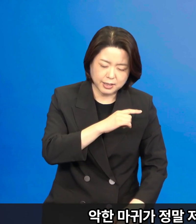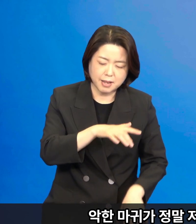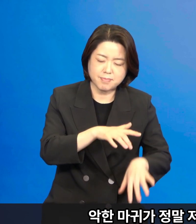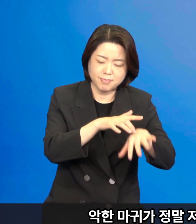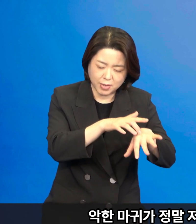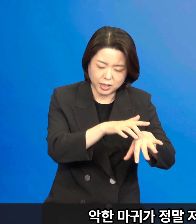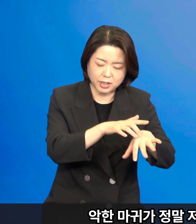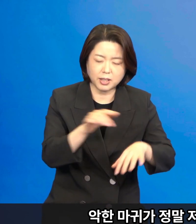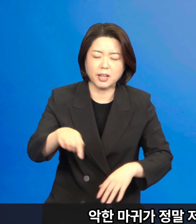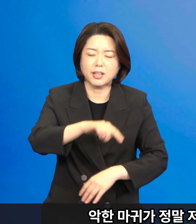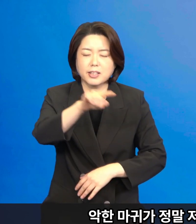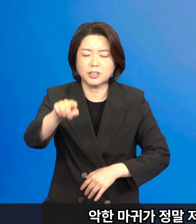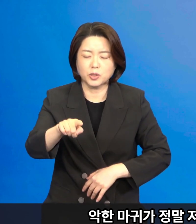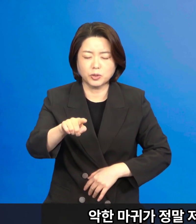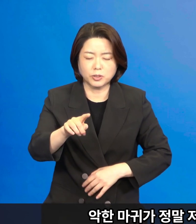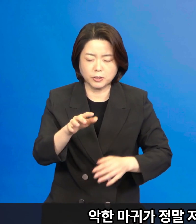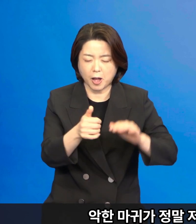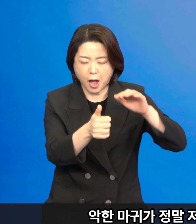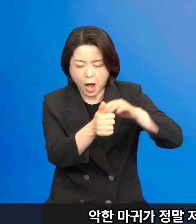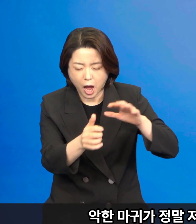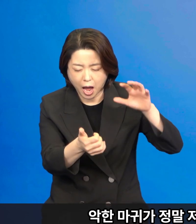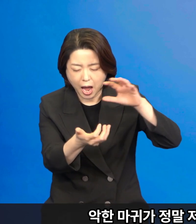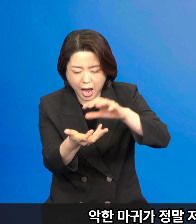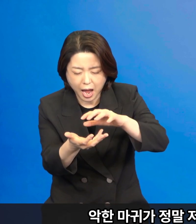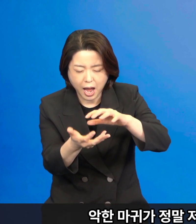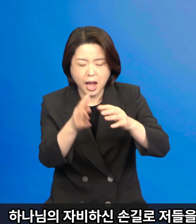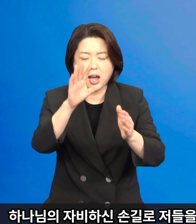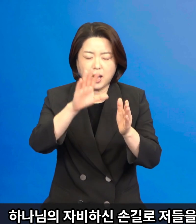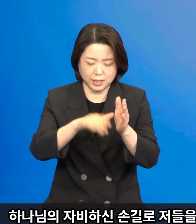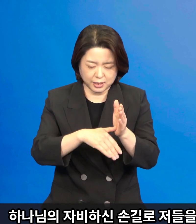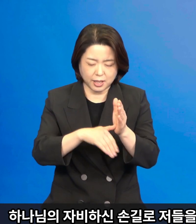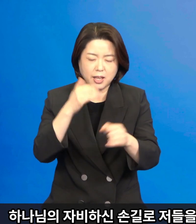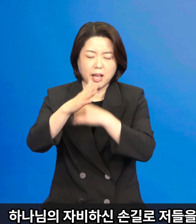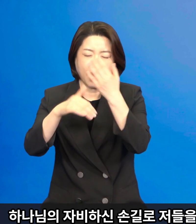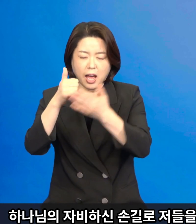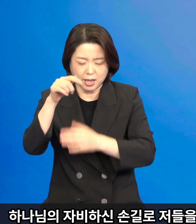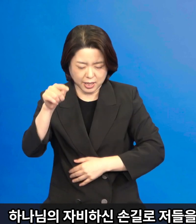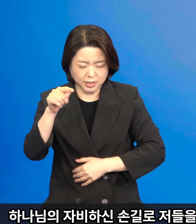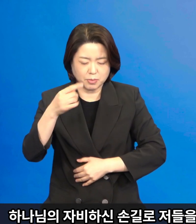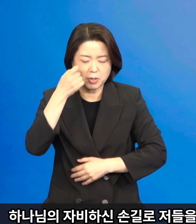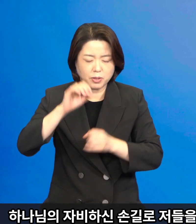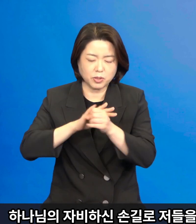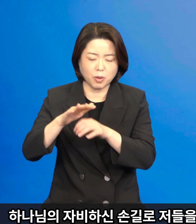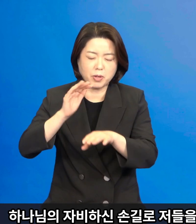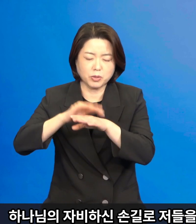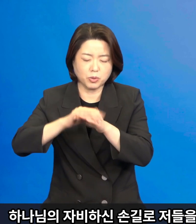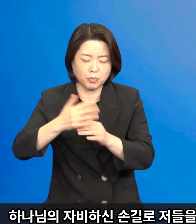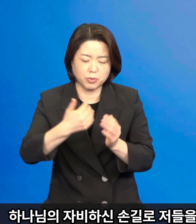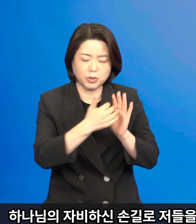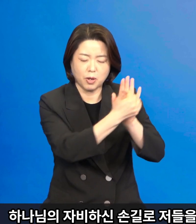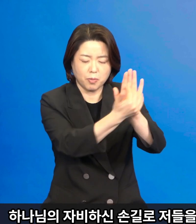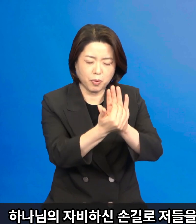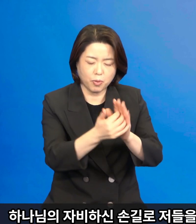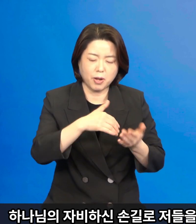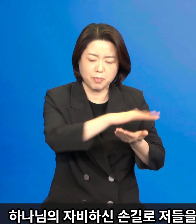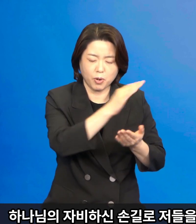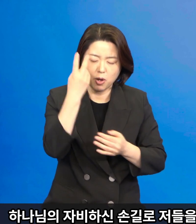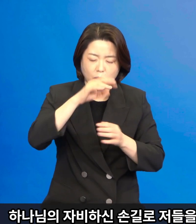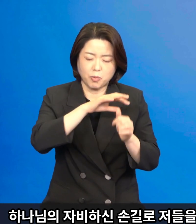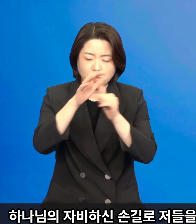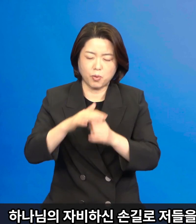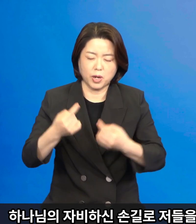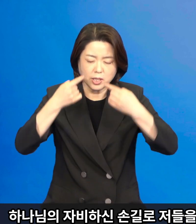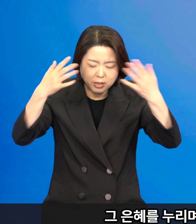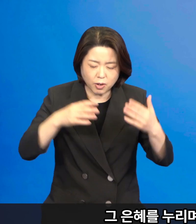마귀가 정말 저들을 쥐려고 손을 뻗칠 때마다 하나님의 자비하신 손길로 저들을 지키시고 보호하시며 정확하게